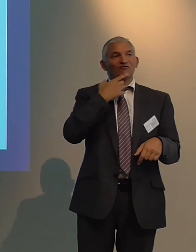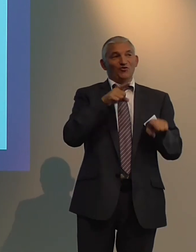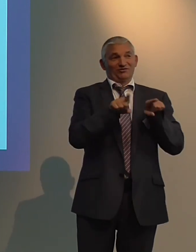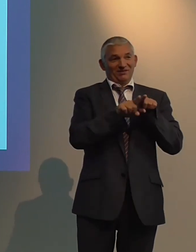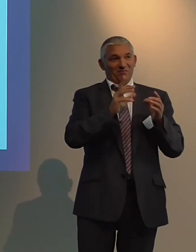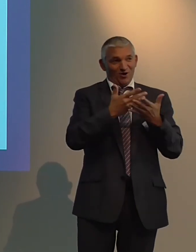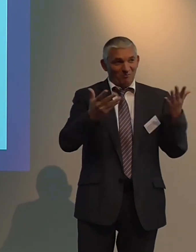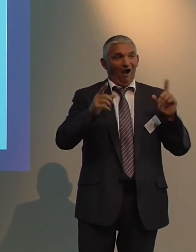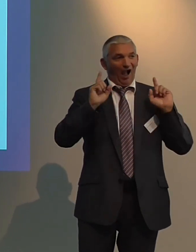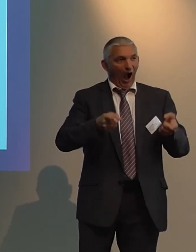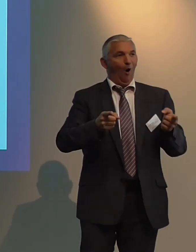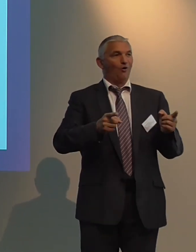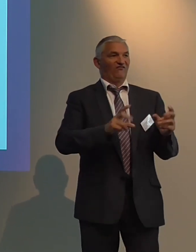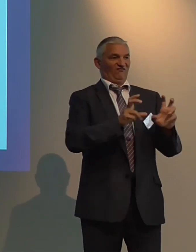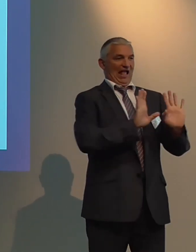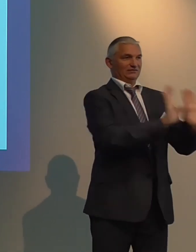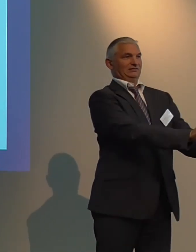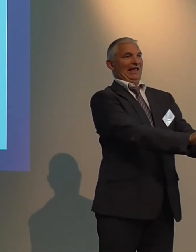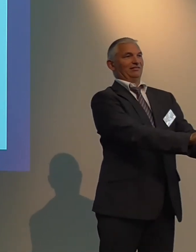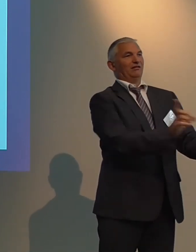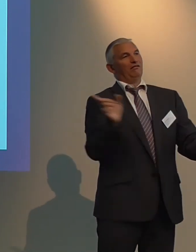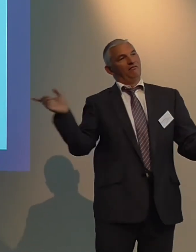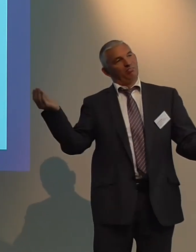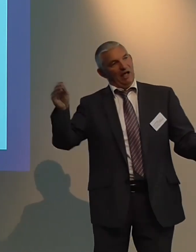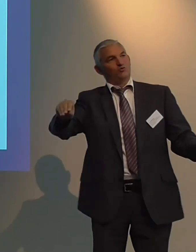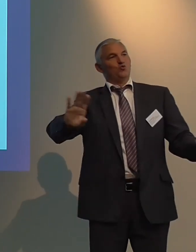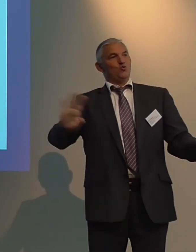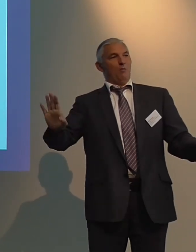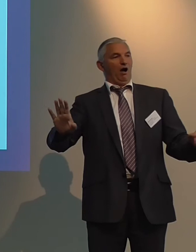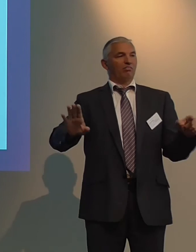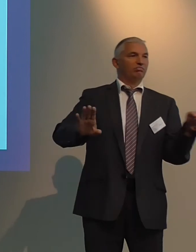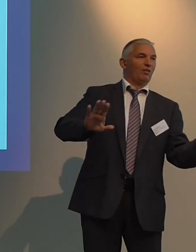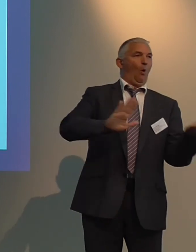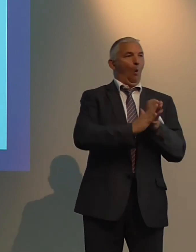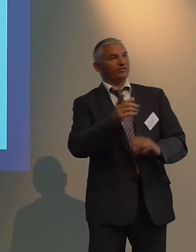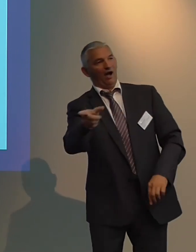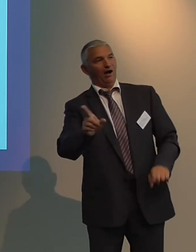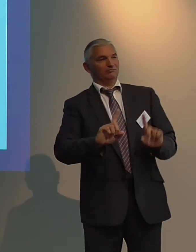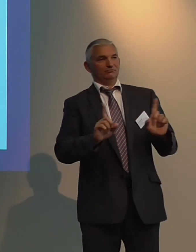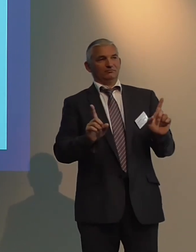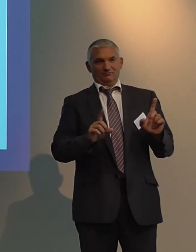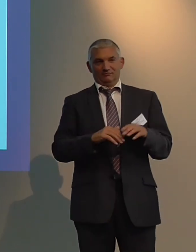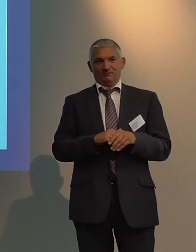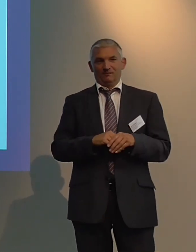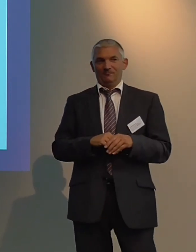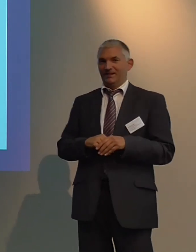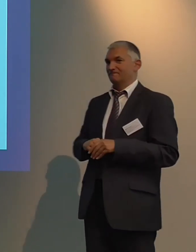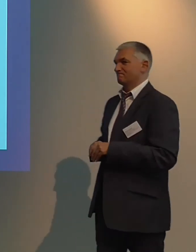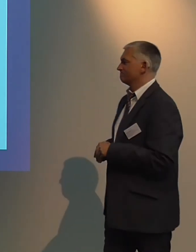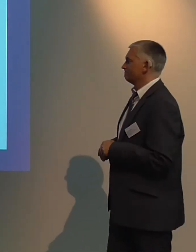gutes zusätzliches Angebot. Und das wünsche ich mir eigentlich auch für das Thema Gebärdensprache im Fernsehen als zusätzliches Angebot. Kein Entweder-Oder,